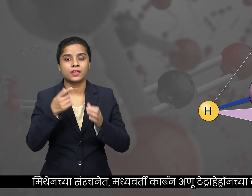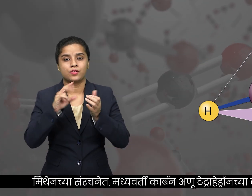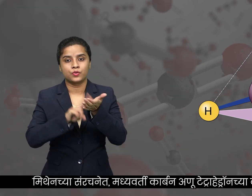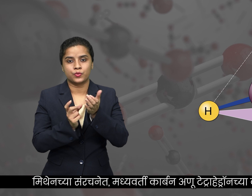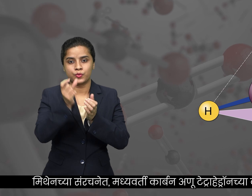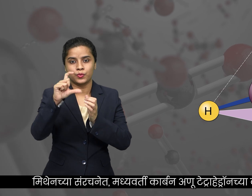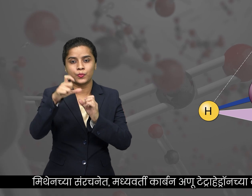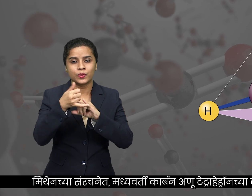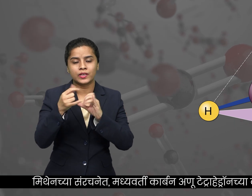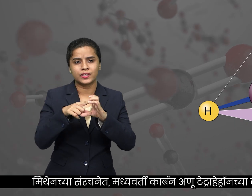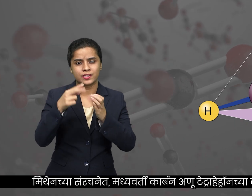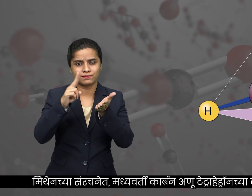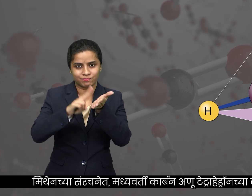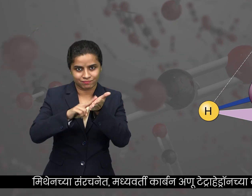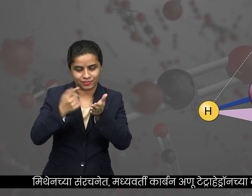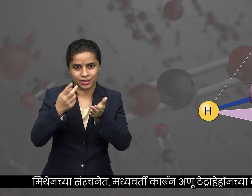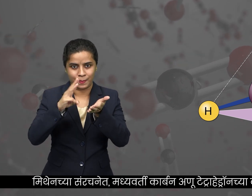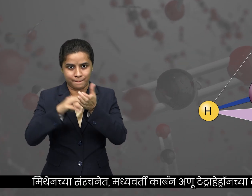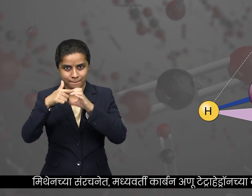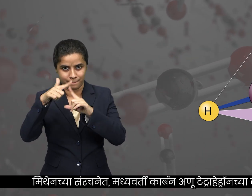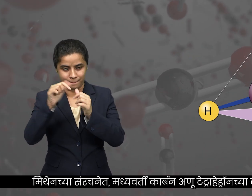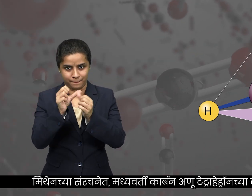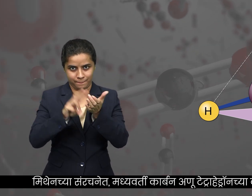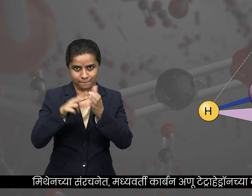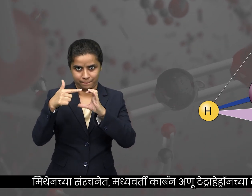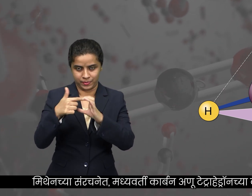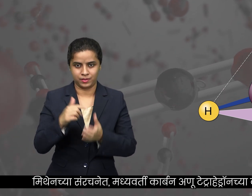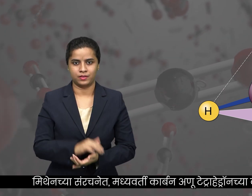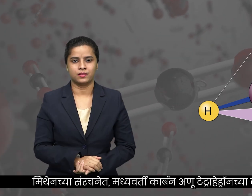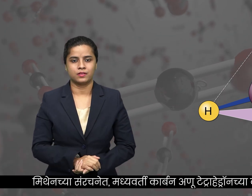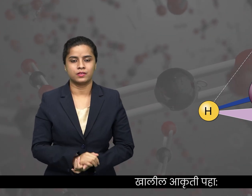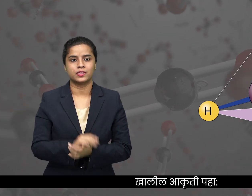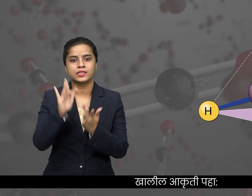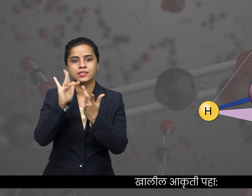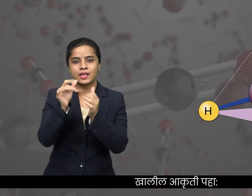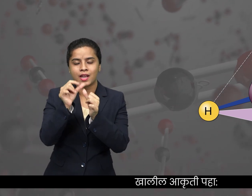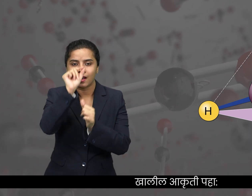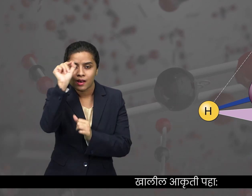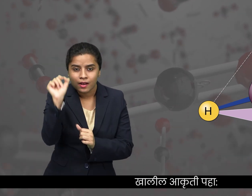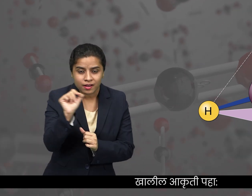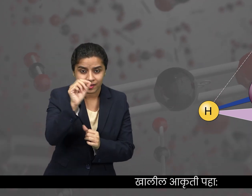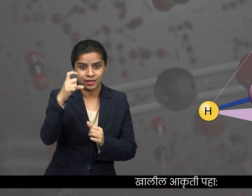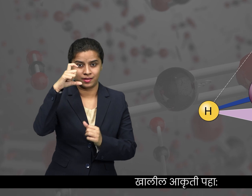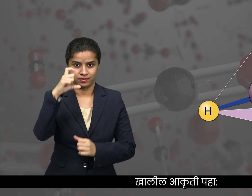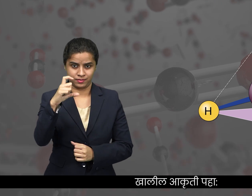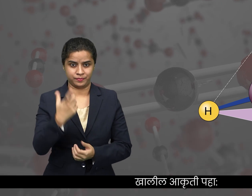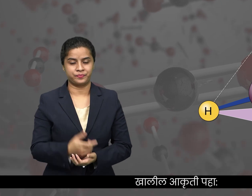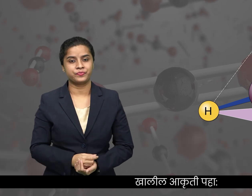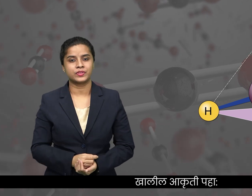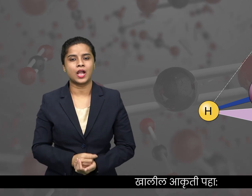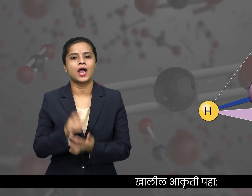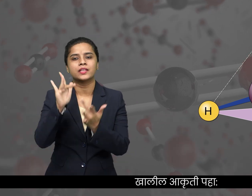मिथेनच्या संरचनेत मध्यवर्ती कार्बन अणू टेट्राहेड्रॉनच्या केंद्रस्थानी असतो। खालील आकृती पहा।